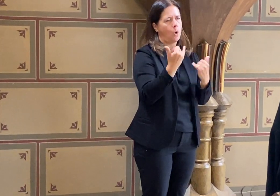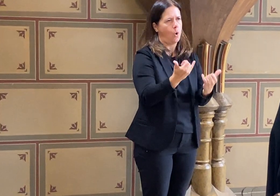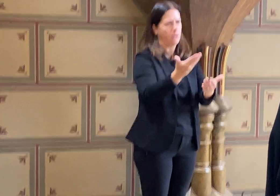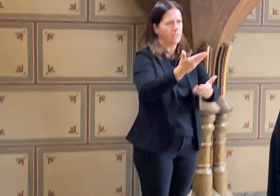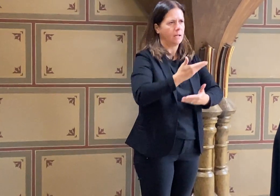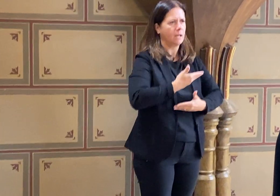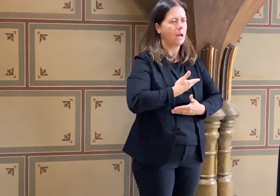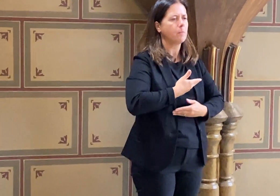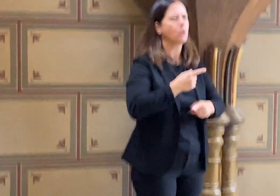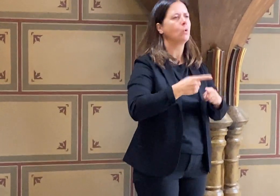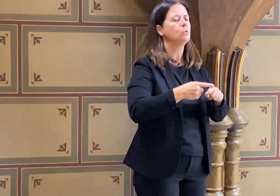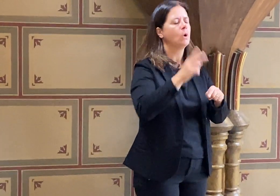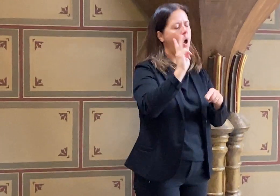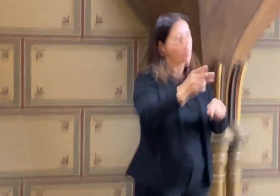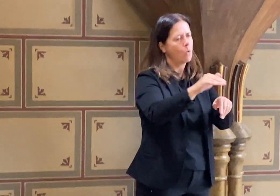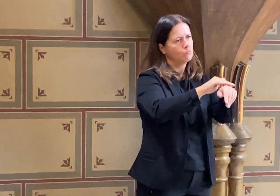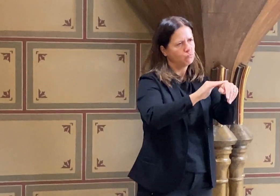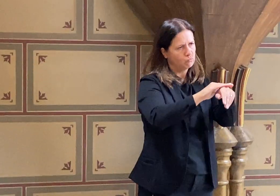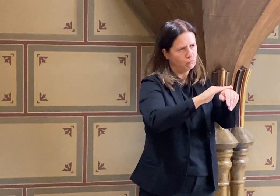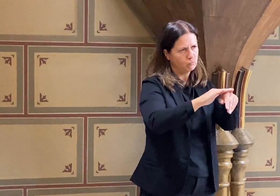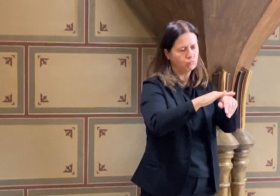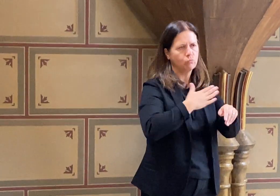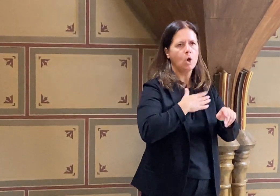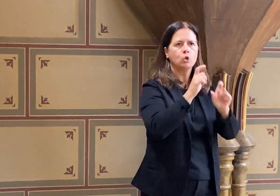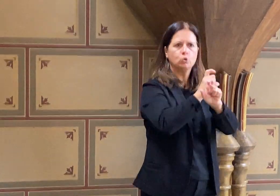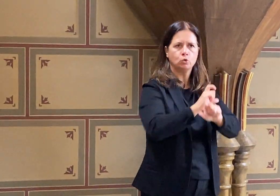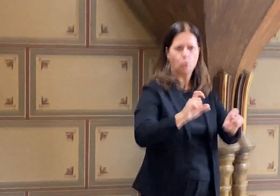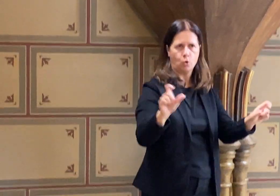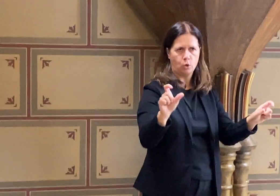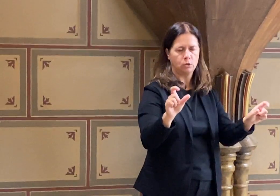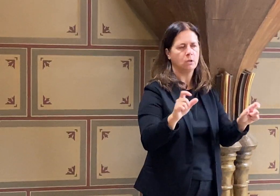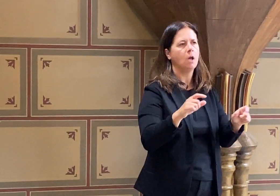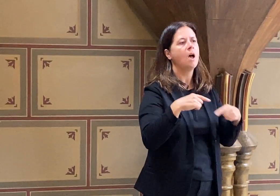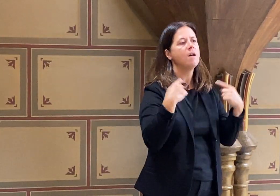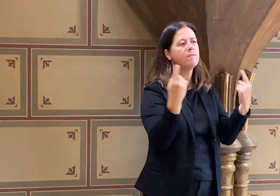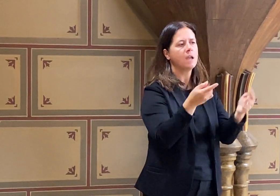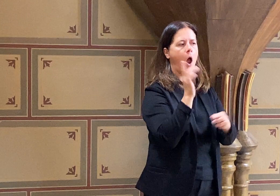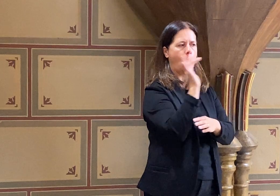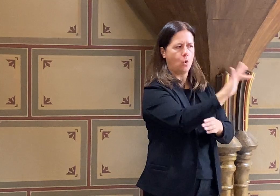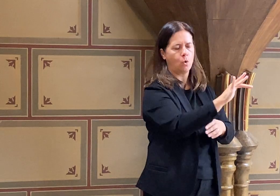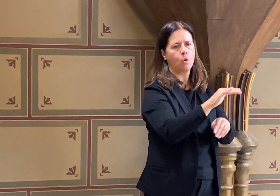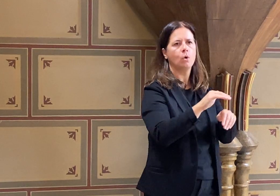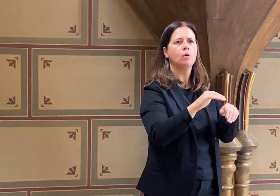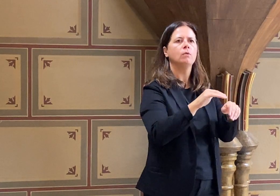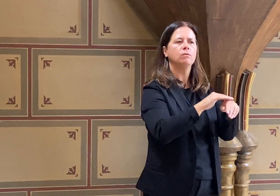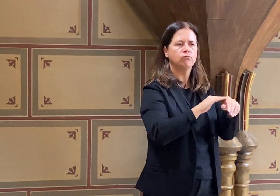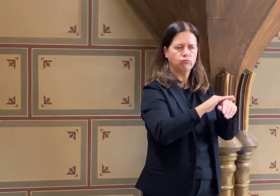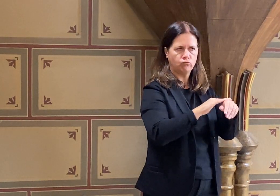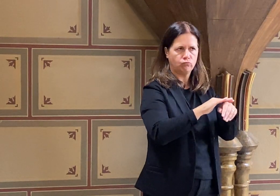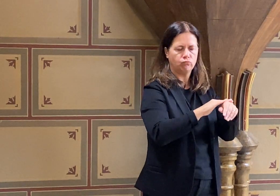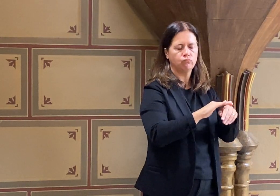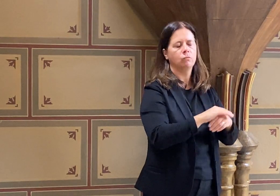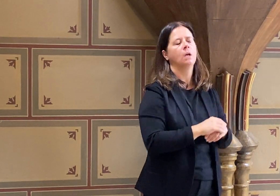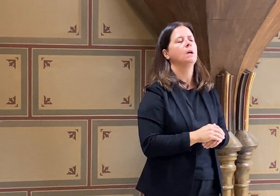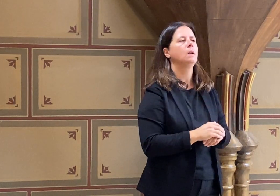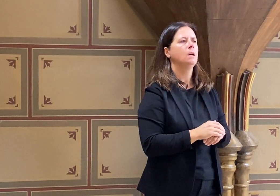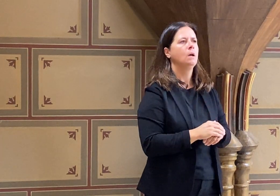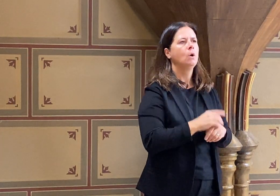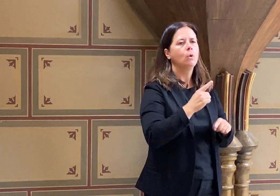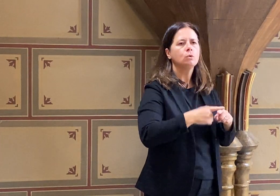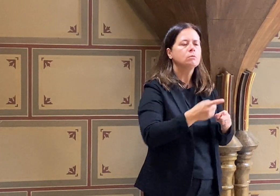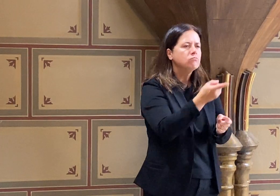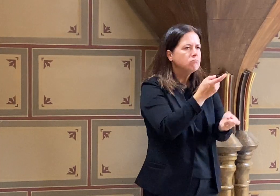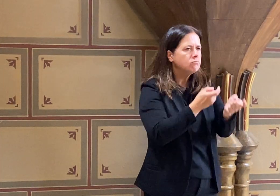heute und vergib uns unsere Schuld, wie auch wir vergeben unseren Schuldigern.